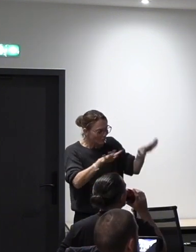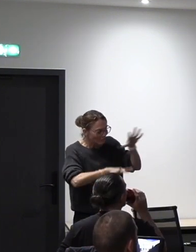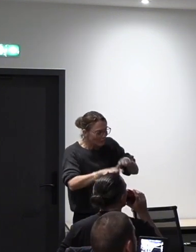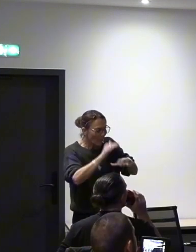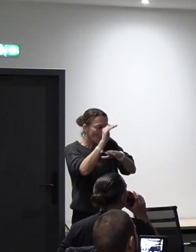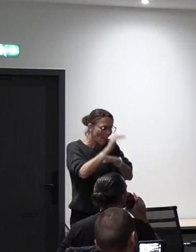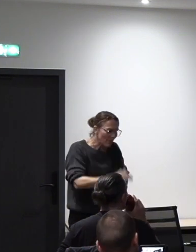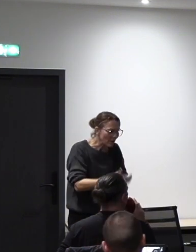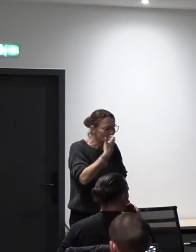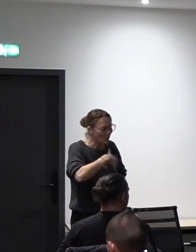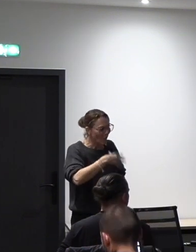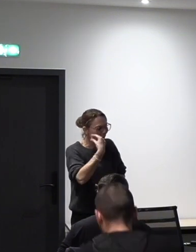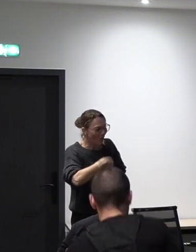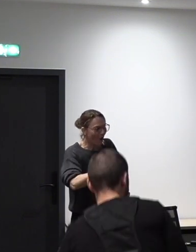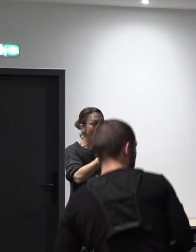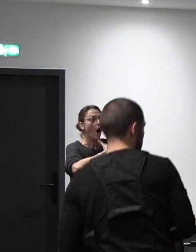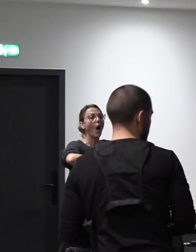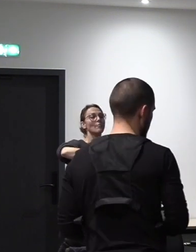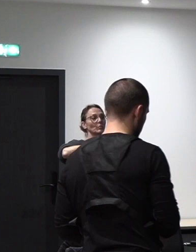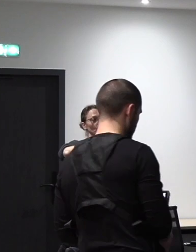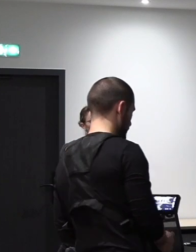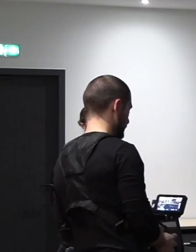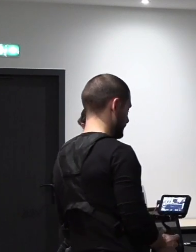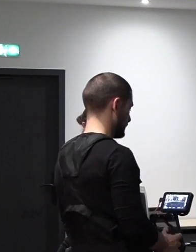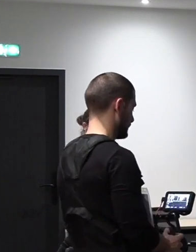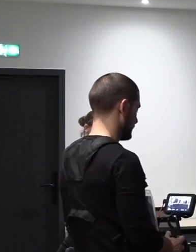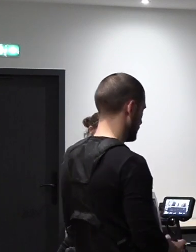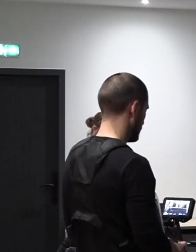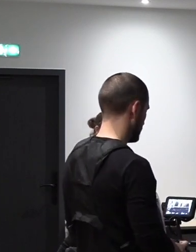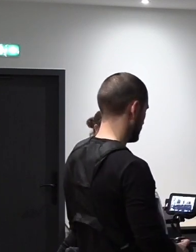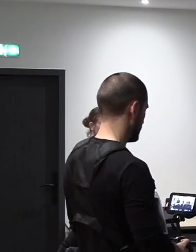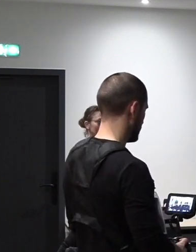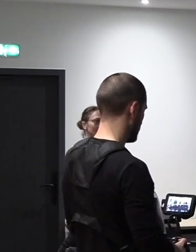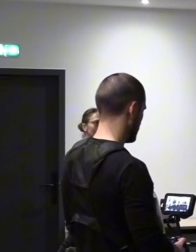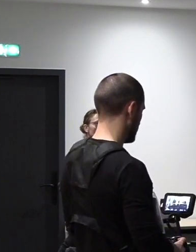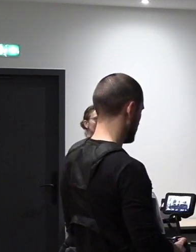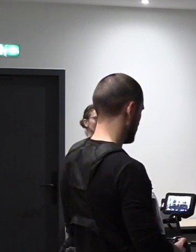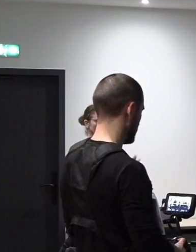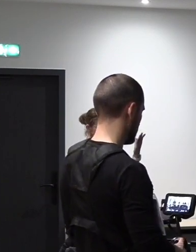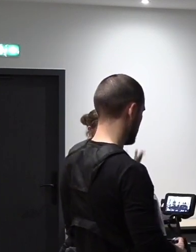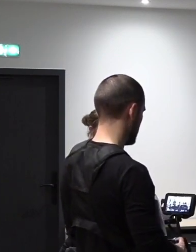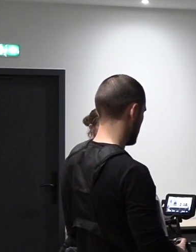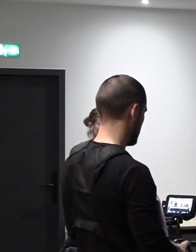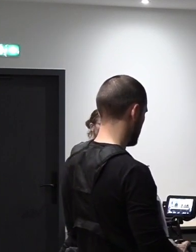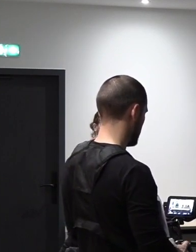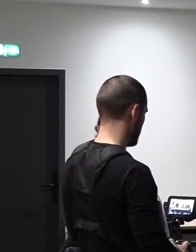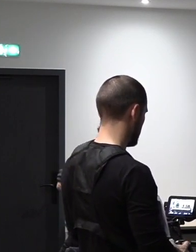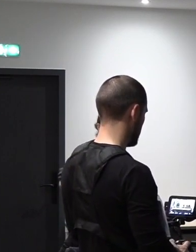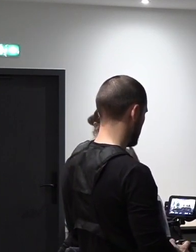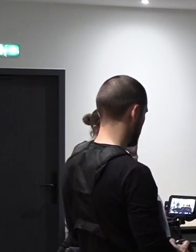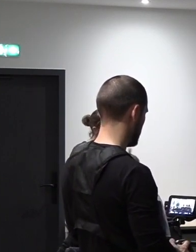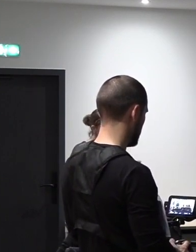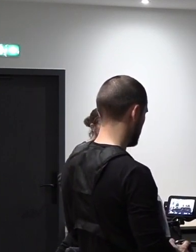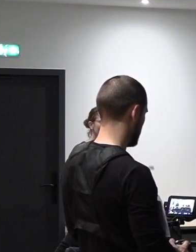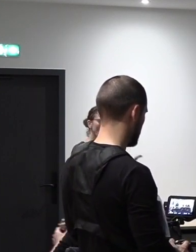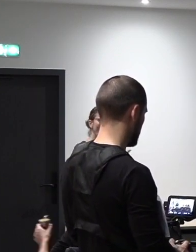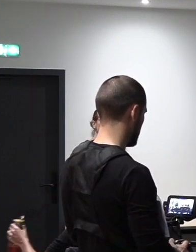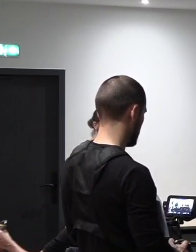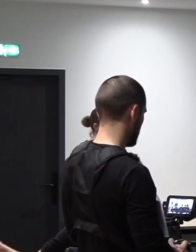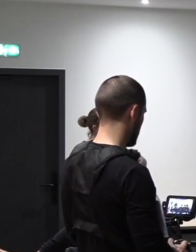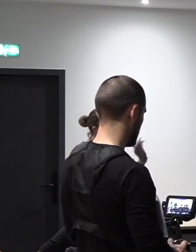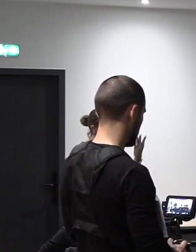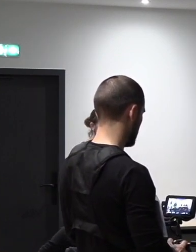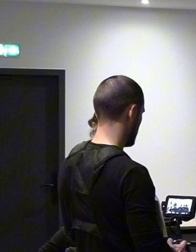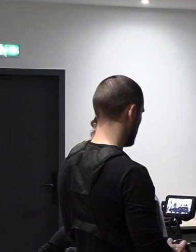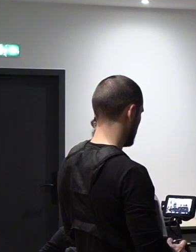en plus, et je crois que Pascal l'a bien dit, on lui permet d'exister quel que soit son état. Et le problème,